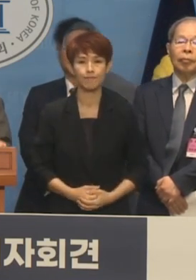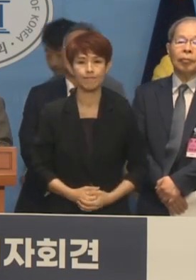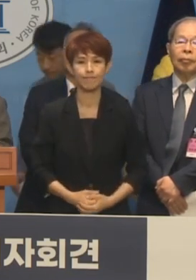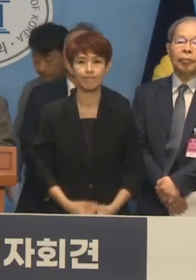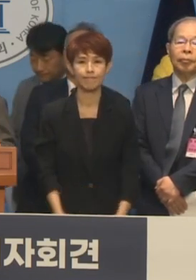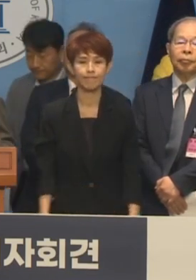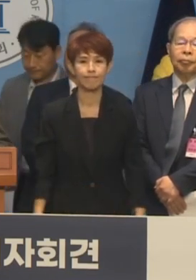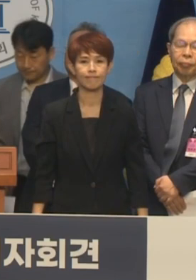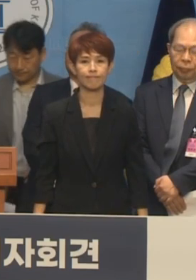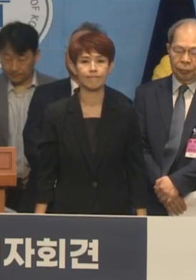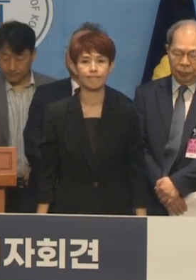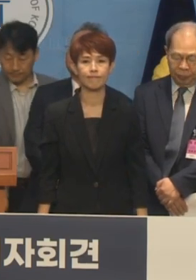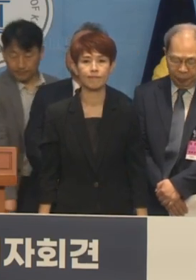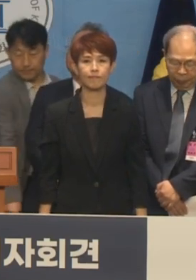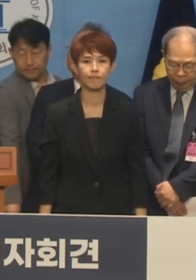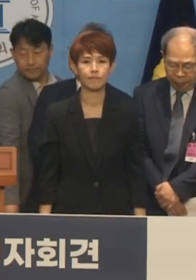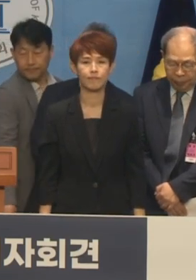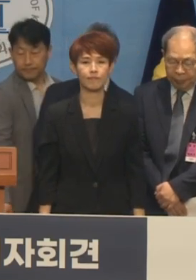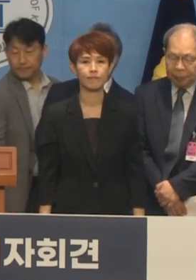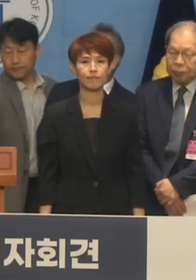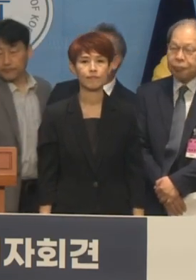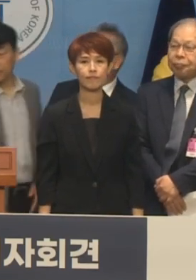이상입니다.